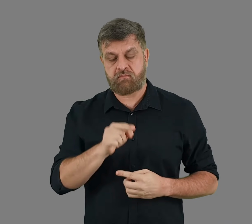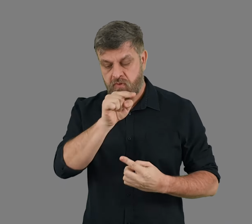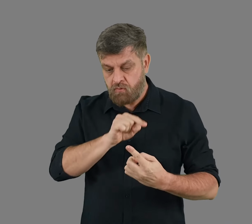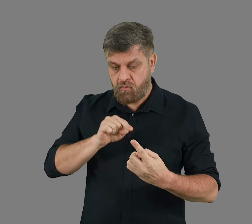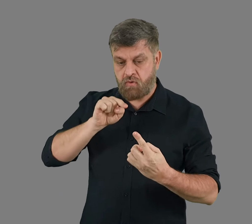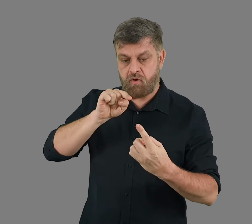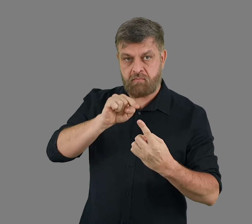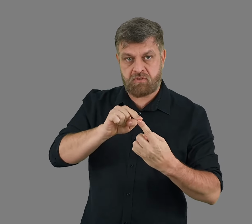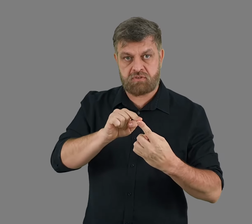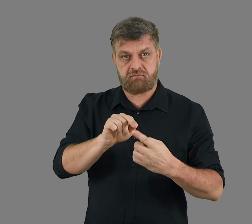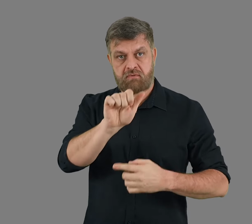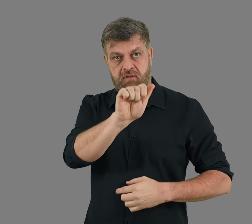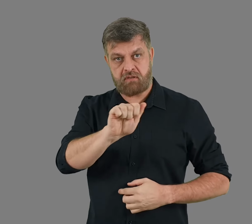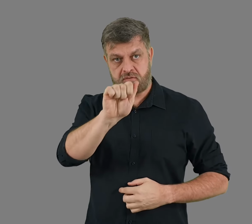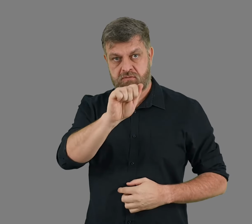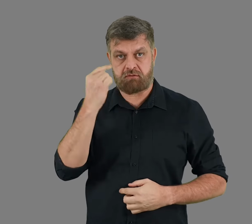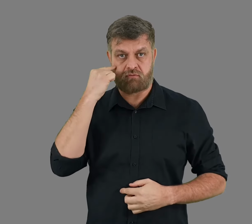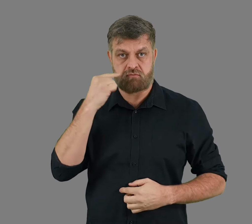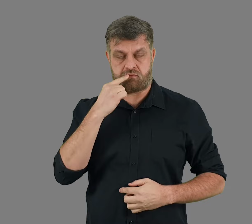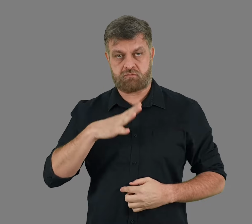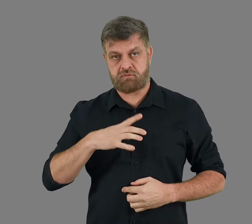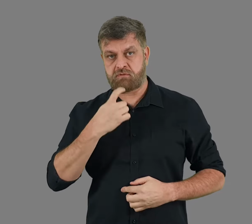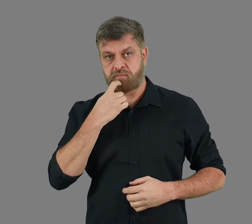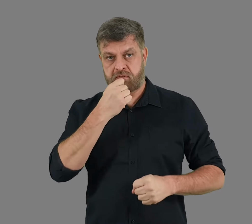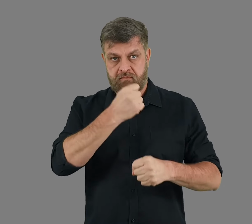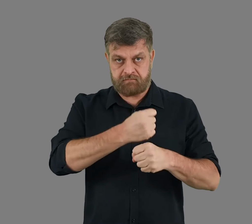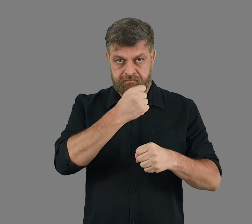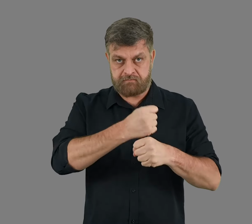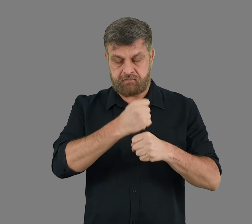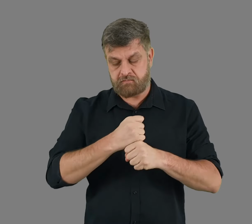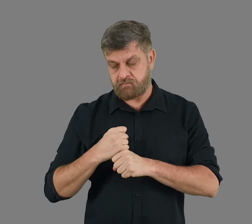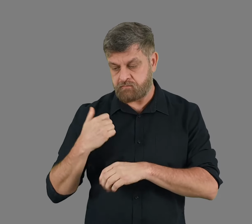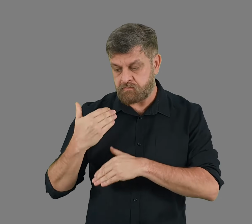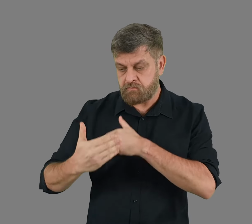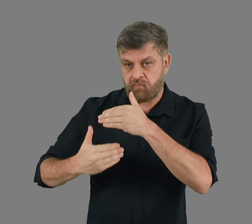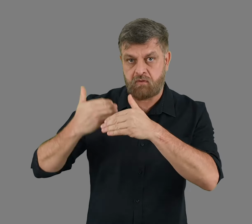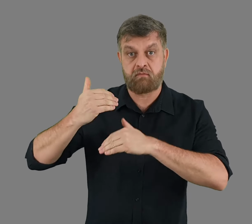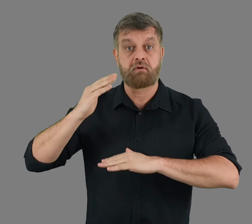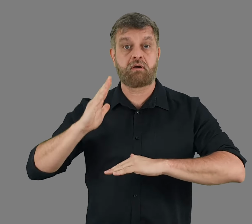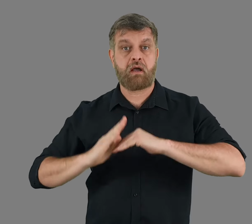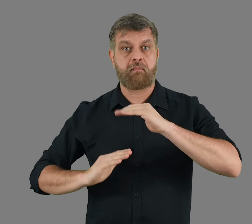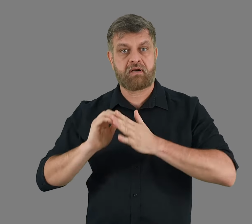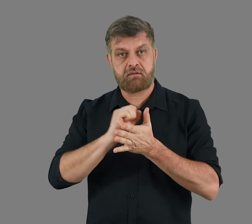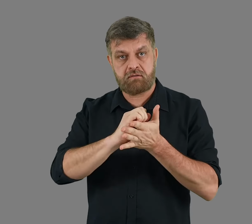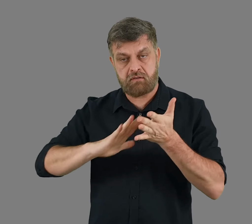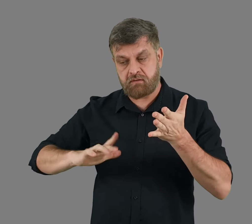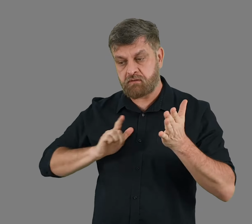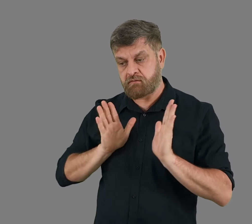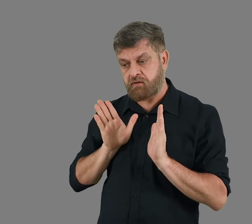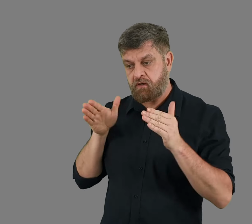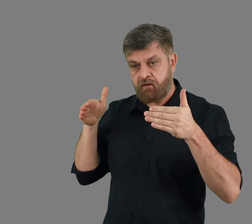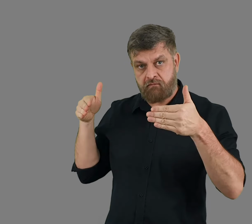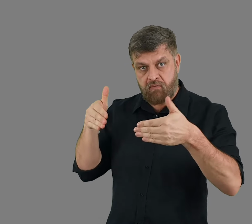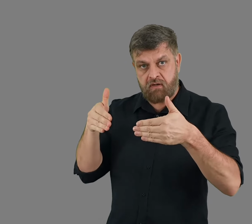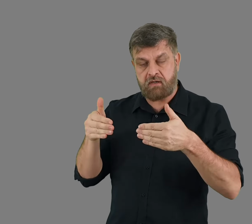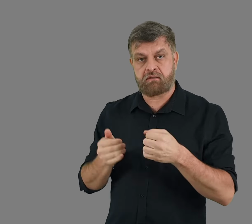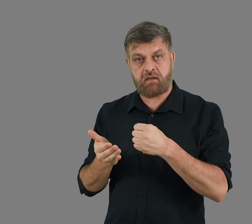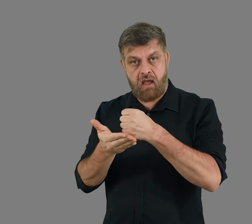da ASSUCAMP. No desenvolvimento de suas atividades, a ASSUCAMP observará os princípios da legalidade,